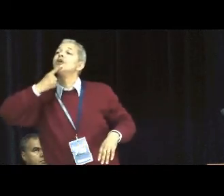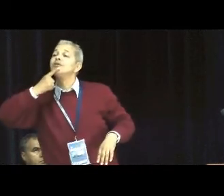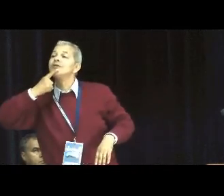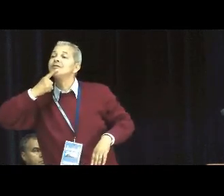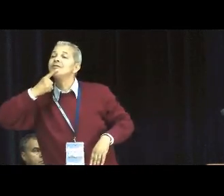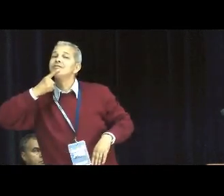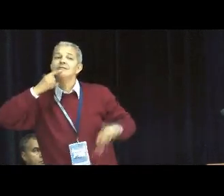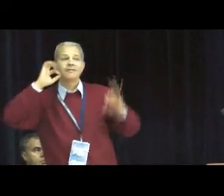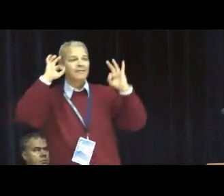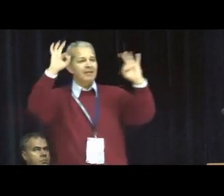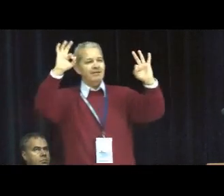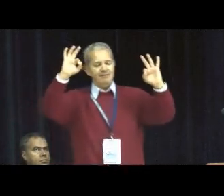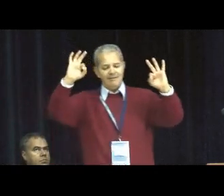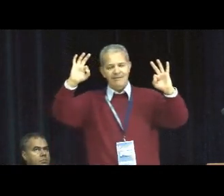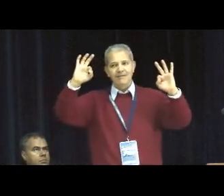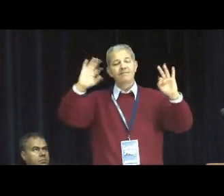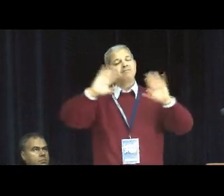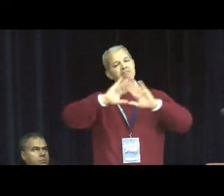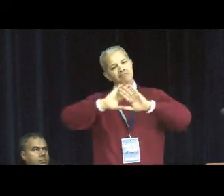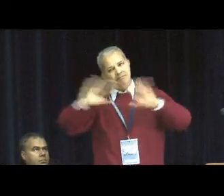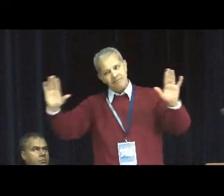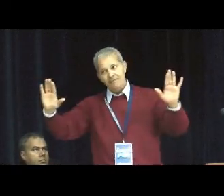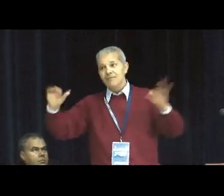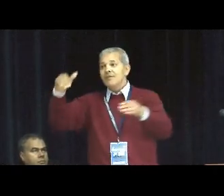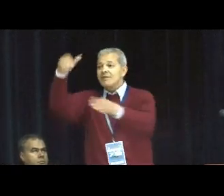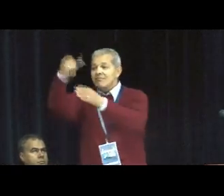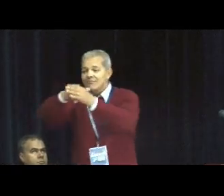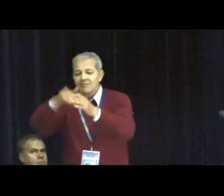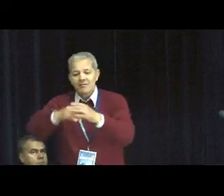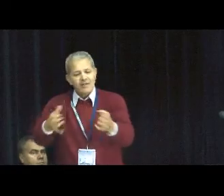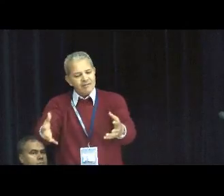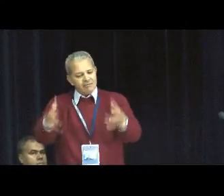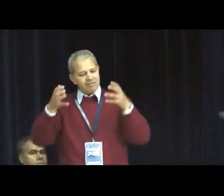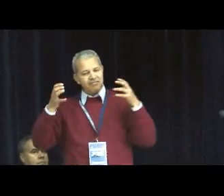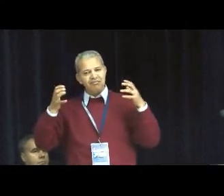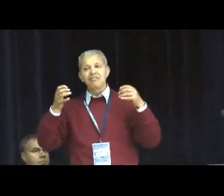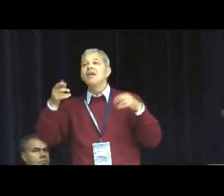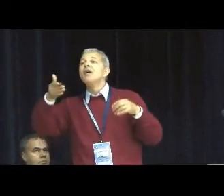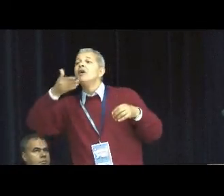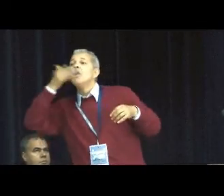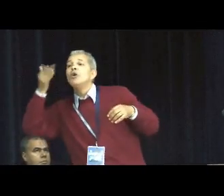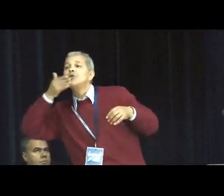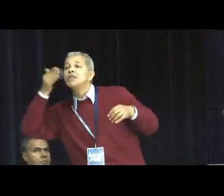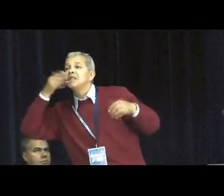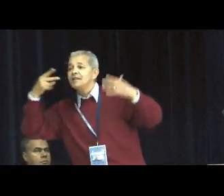هنا معنا بعض الإخوان اللي كانوا يديروا جهودات كثيرة في الأفق أنهم يديروا اتحاد الأشخاص الصوت.